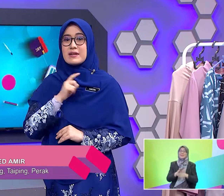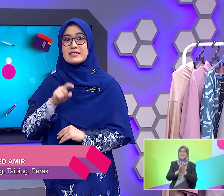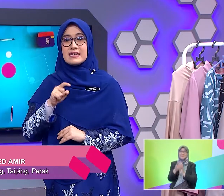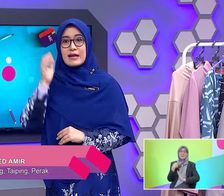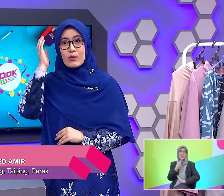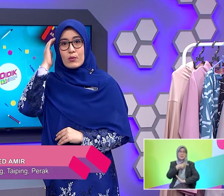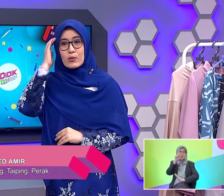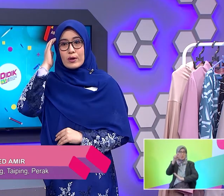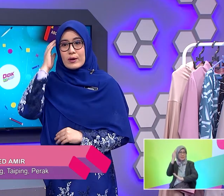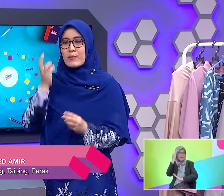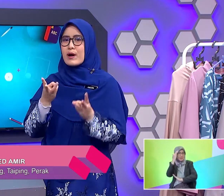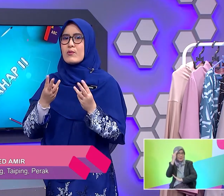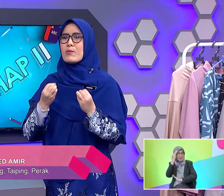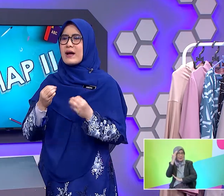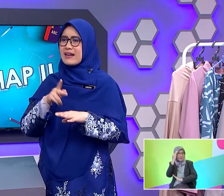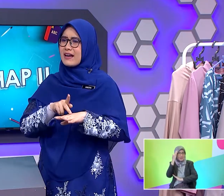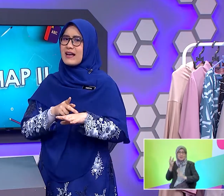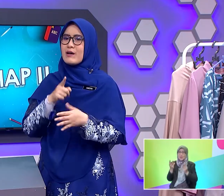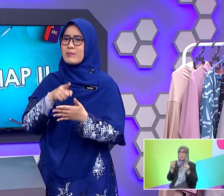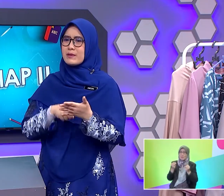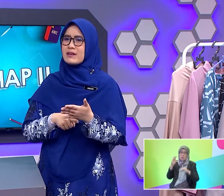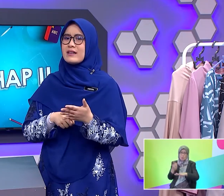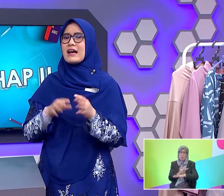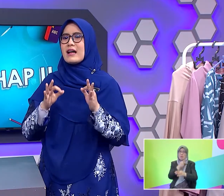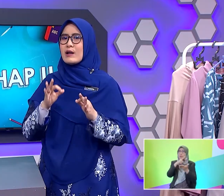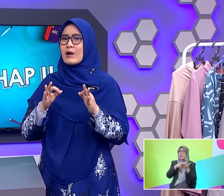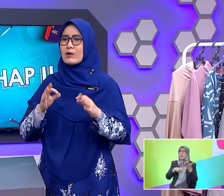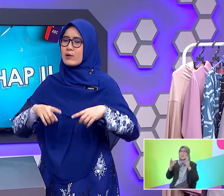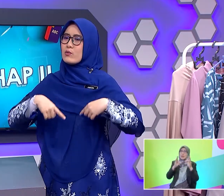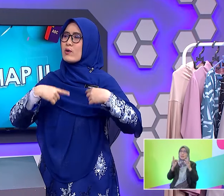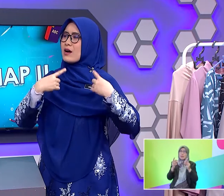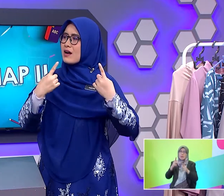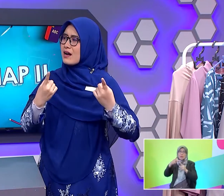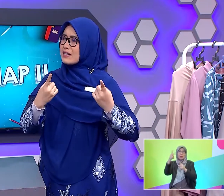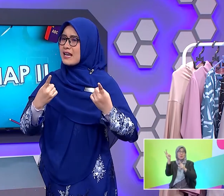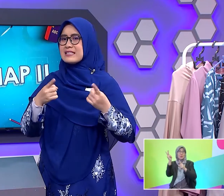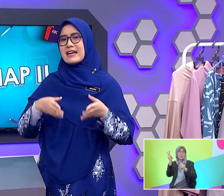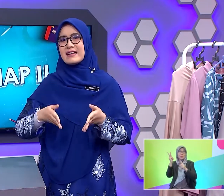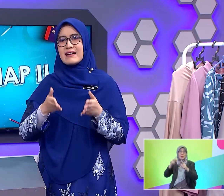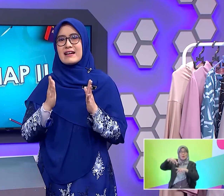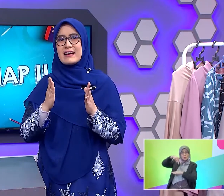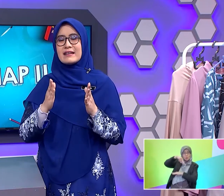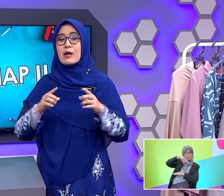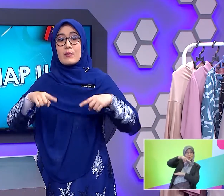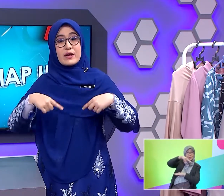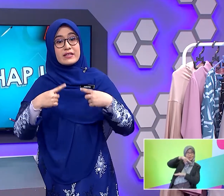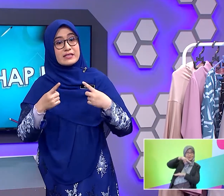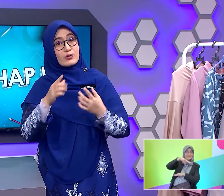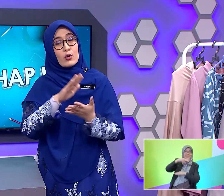mesti tahu mau pakai apel kalau keluar jalan-jalan